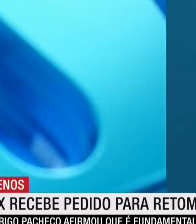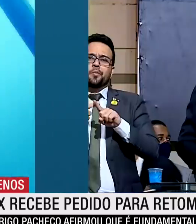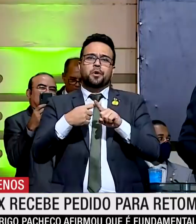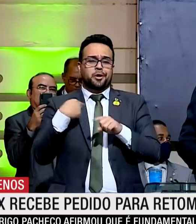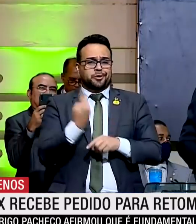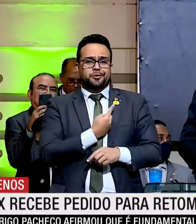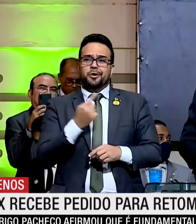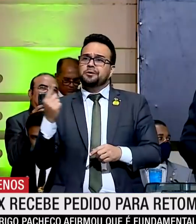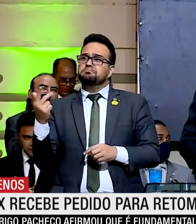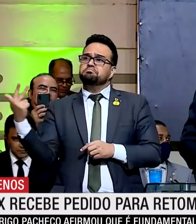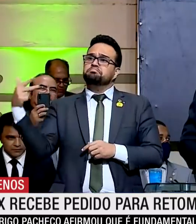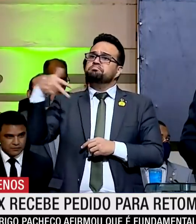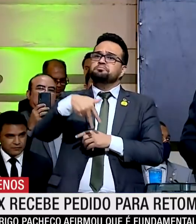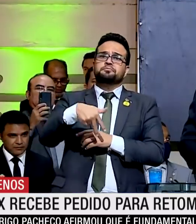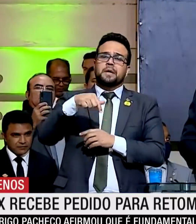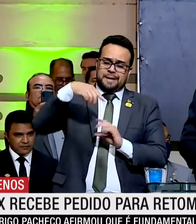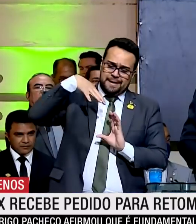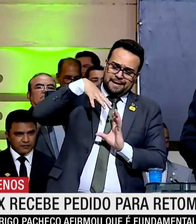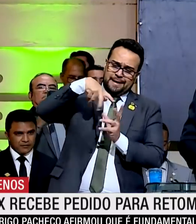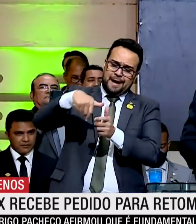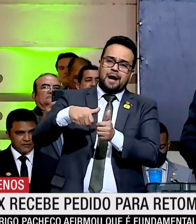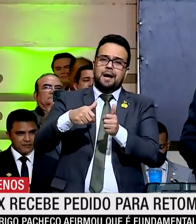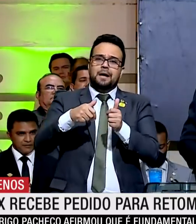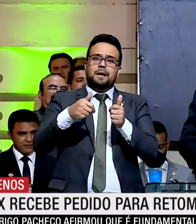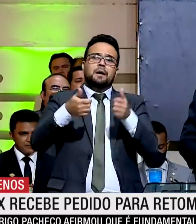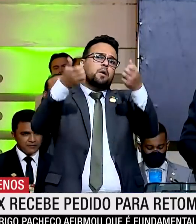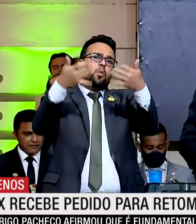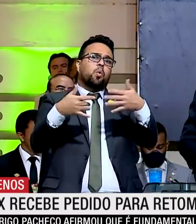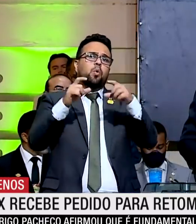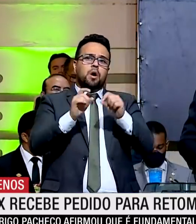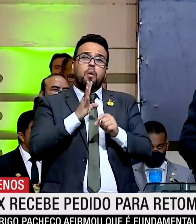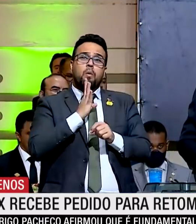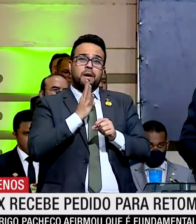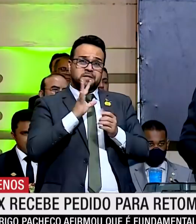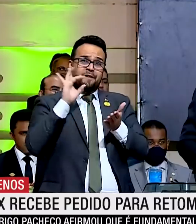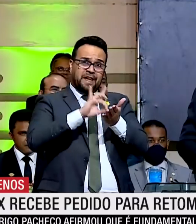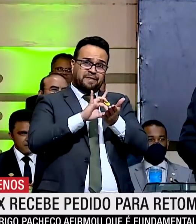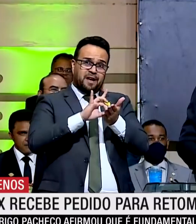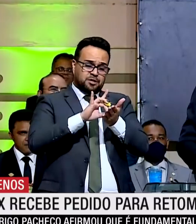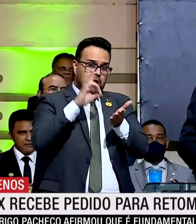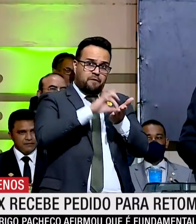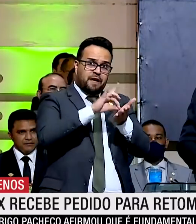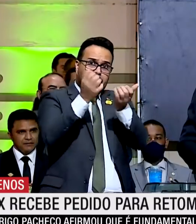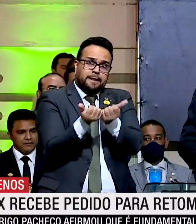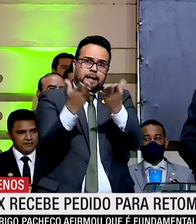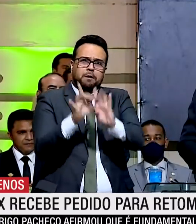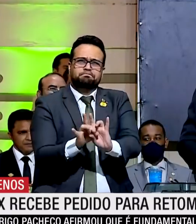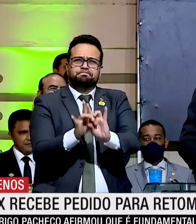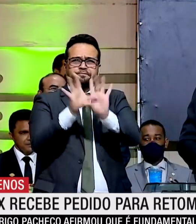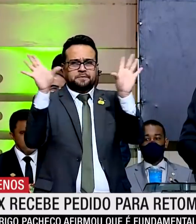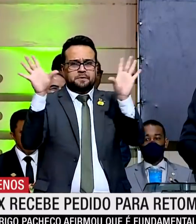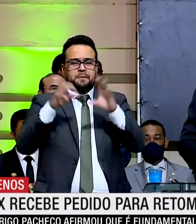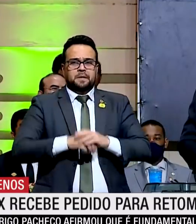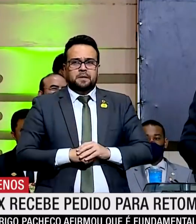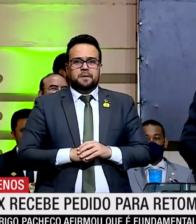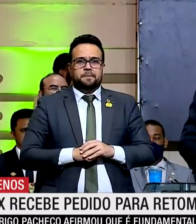poderes. Ontem, o presidente Jair Bolsonaro admitiu que muitas vezes as afirmações dele acabam causando